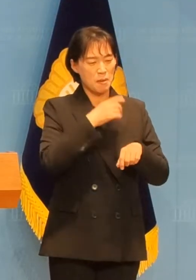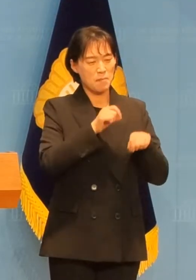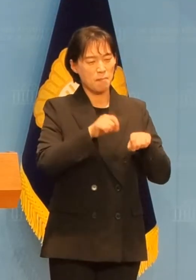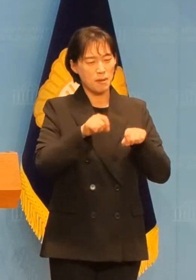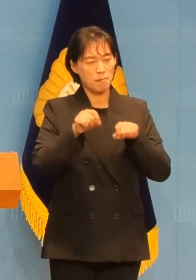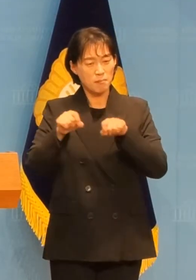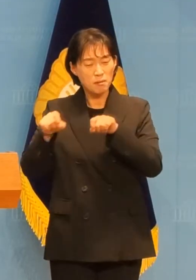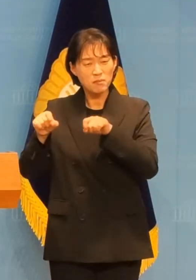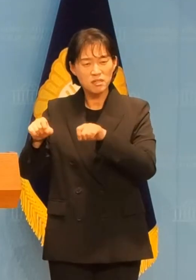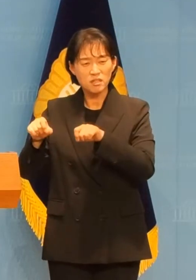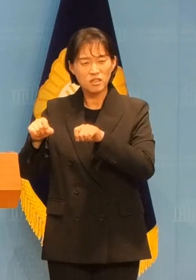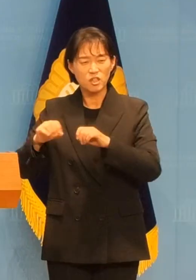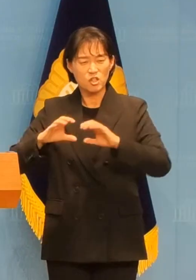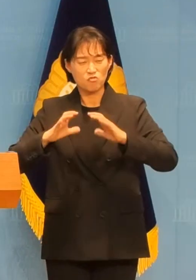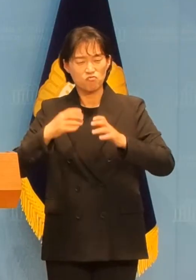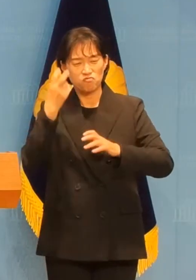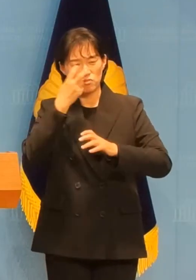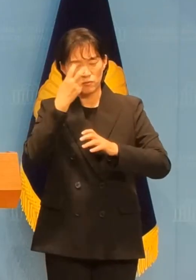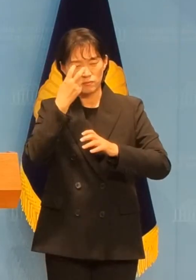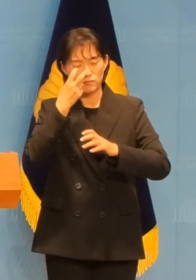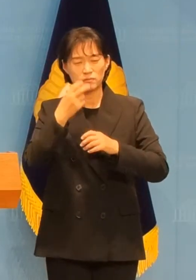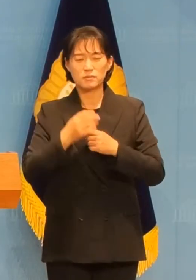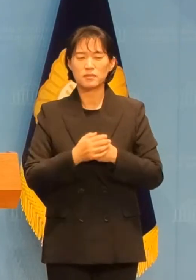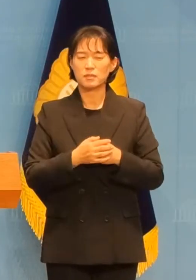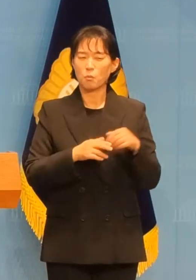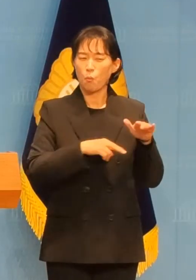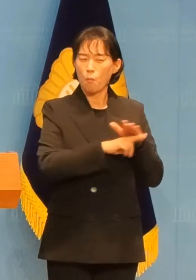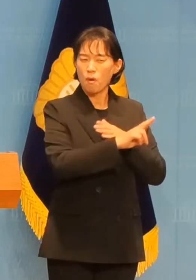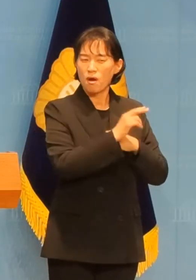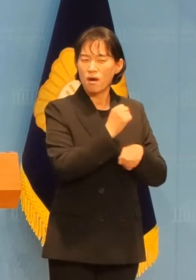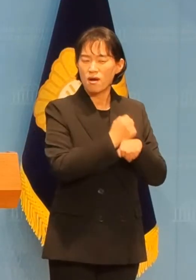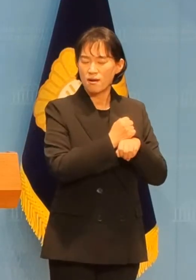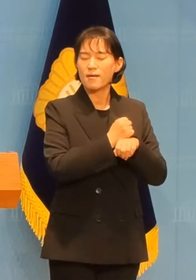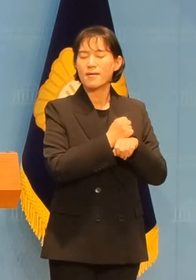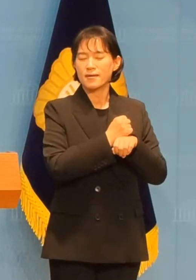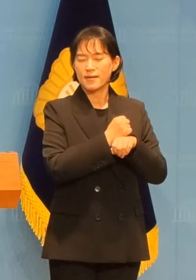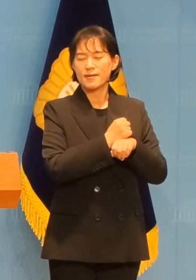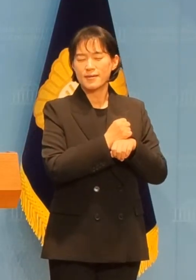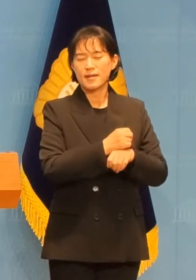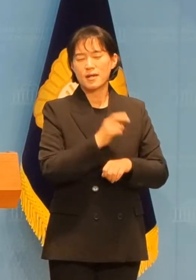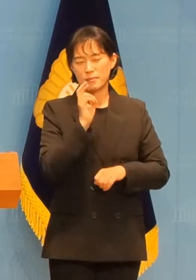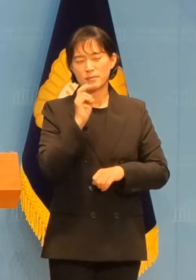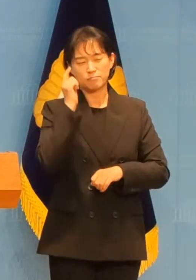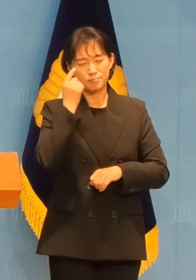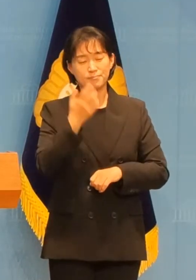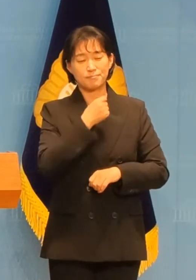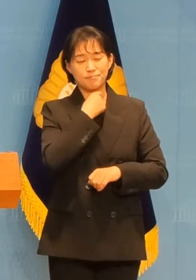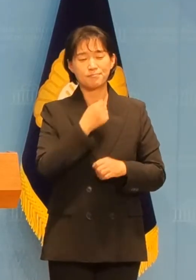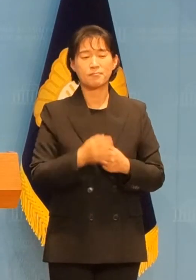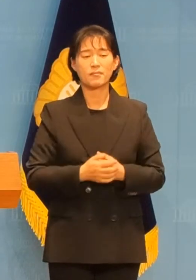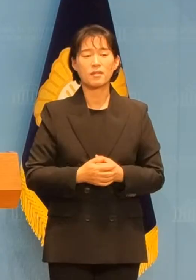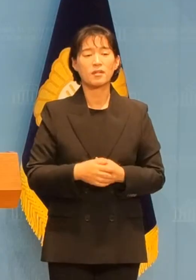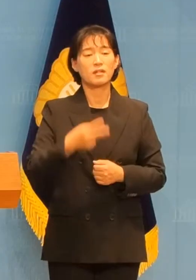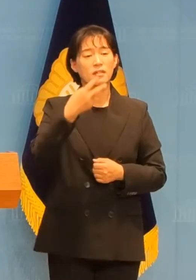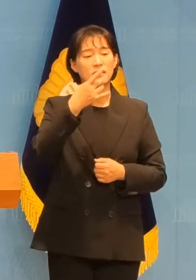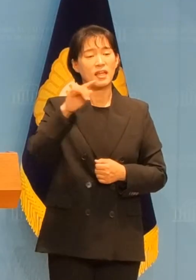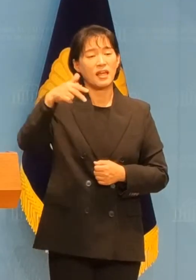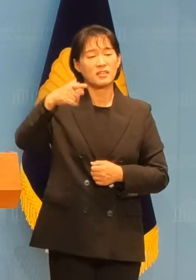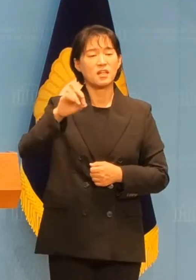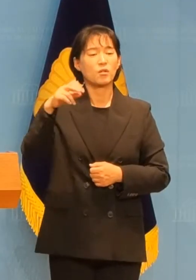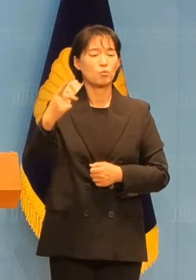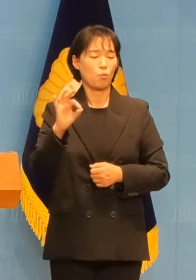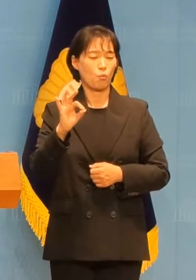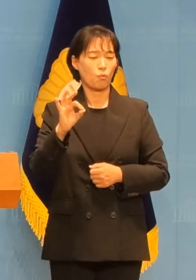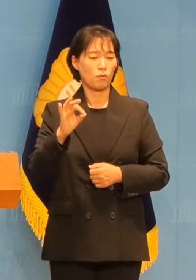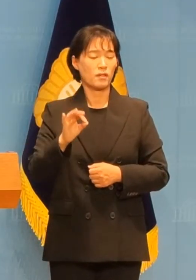끌면서 국정조사를 회피하려는 것이 아니었는지 묻고 싶습니다. 대장동 사건은 3억 5천만